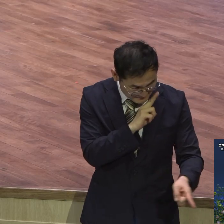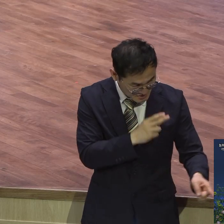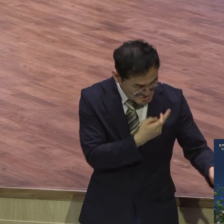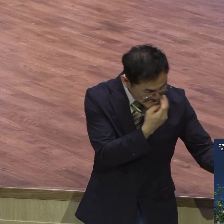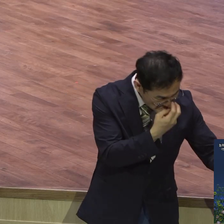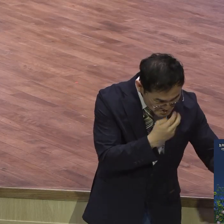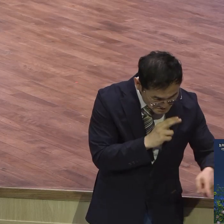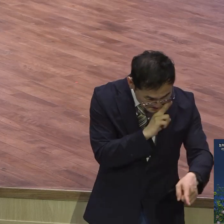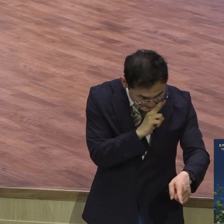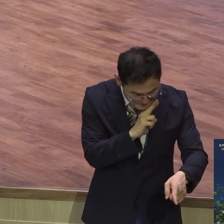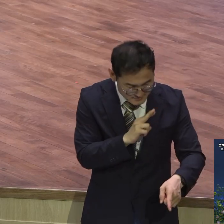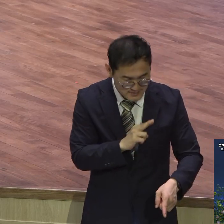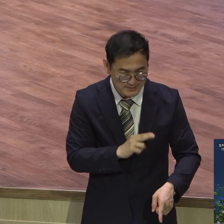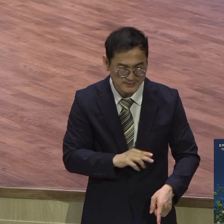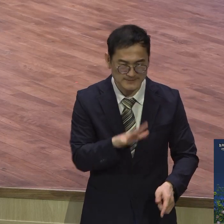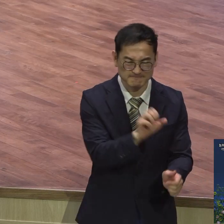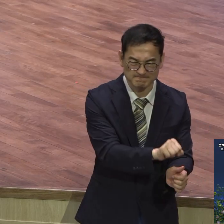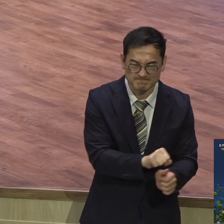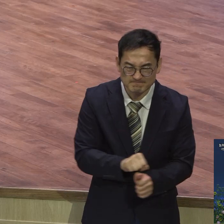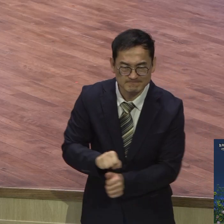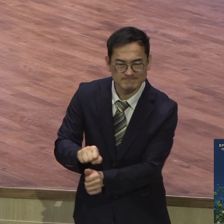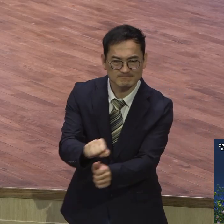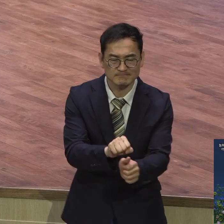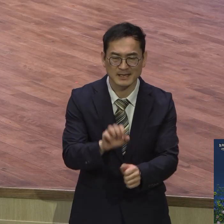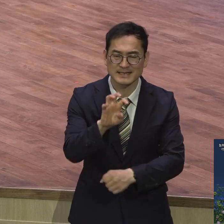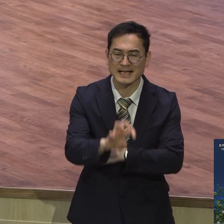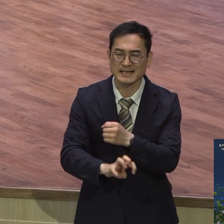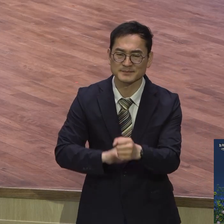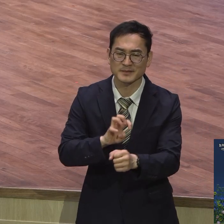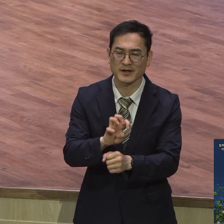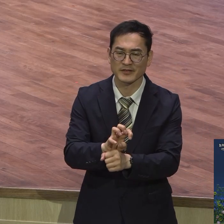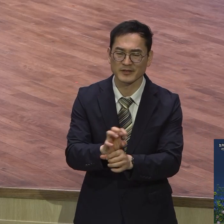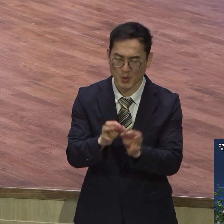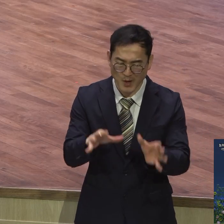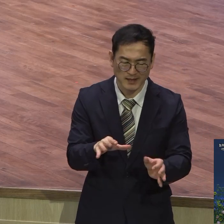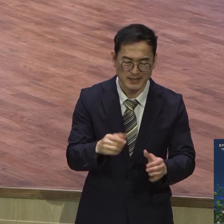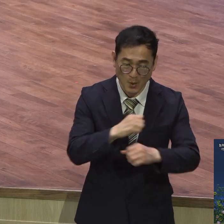그 긴 세월을 왜 돌립니까? 20세 이상 다 죽을 때까지